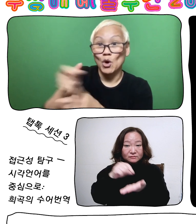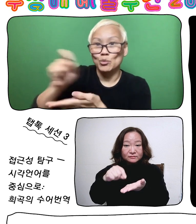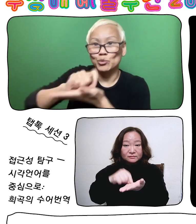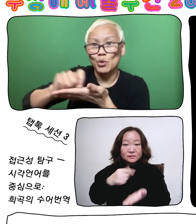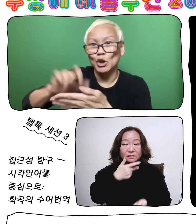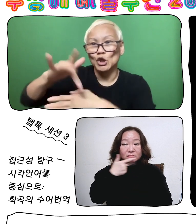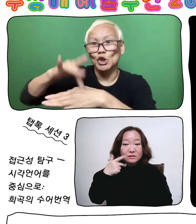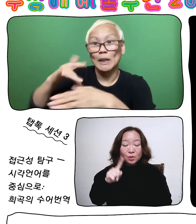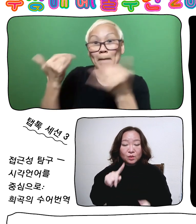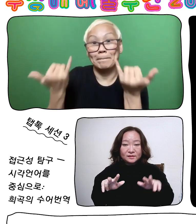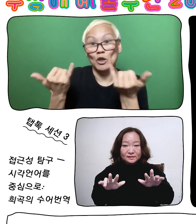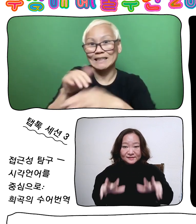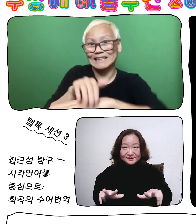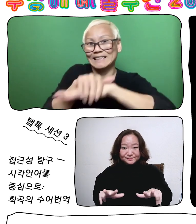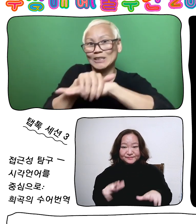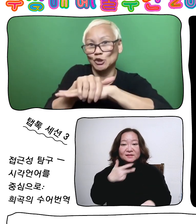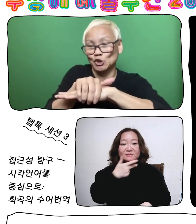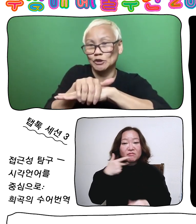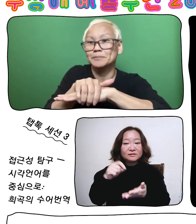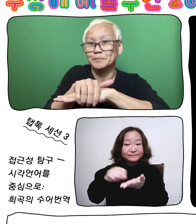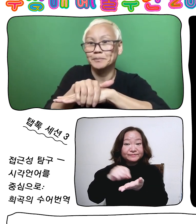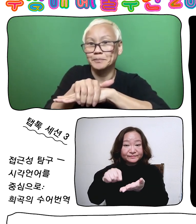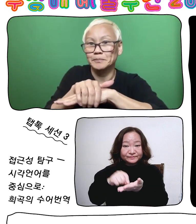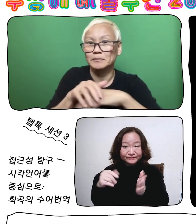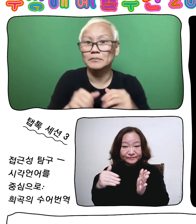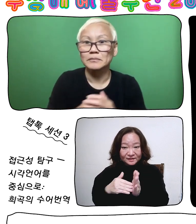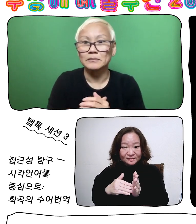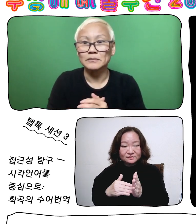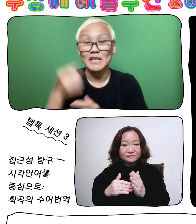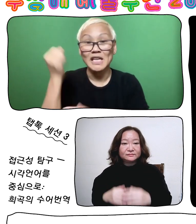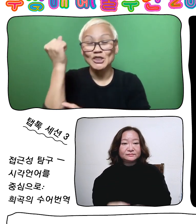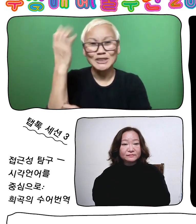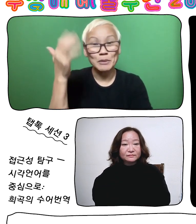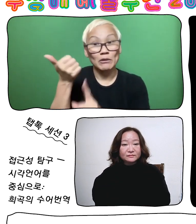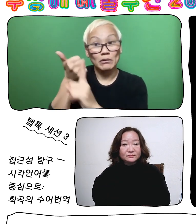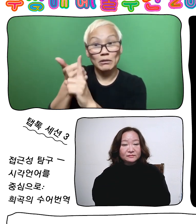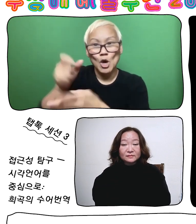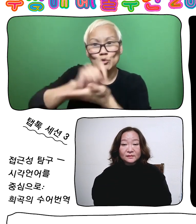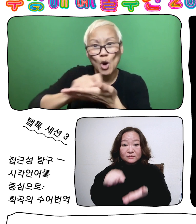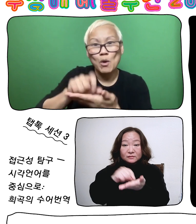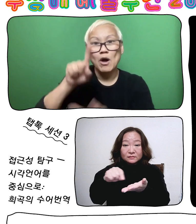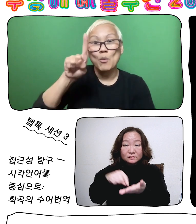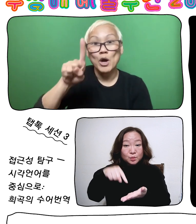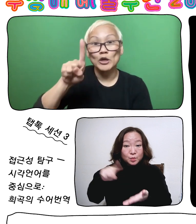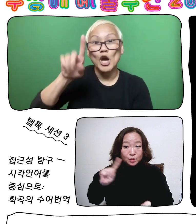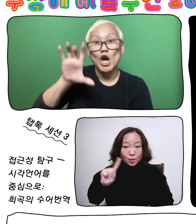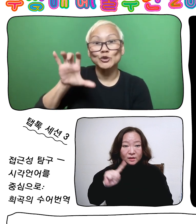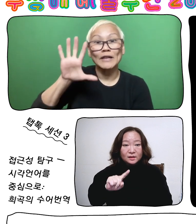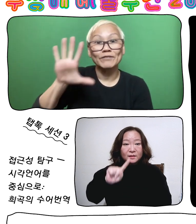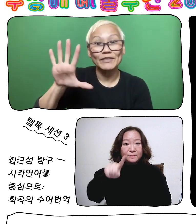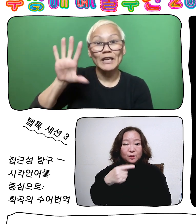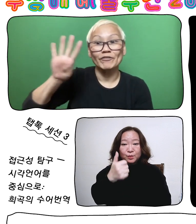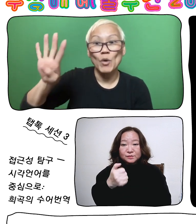셰익스피어는 154편의 소네트와 37편의 희곡을 집필했습니다.